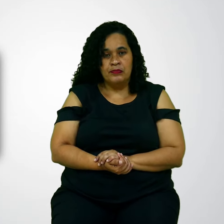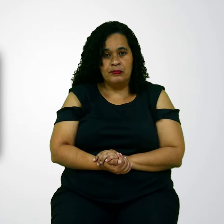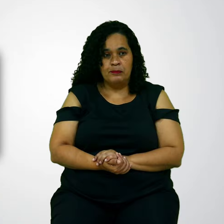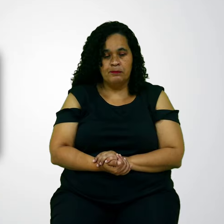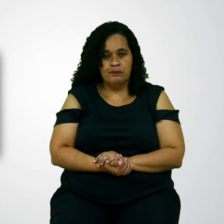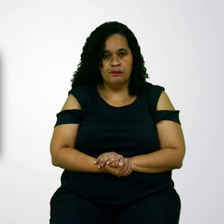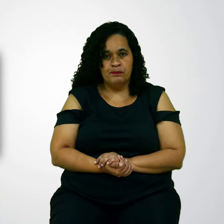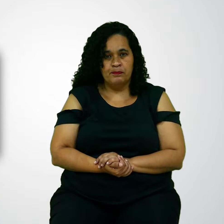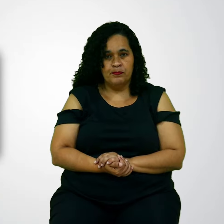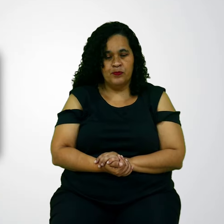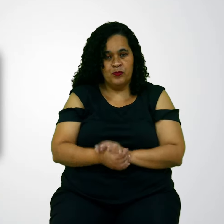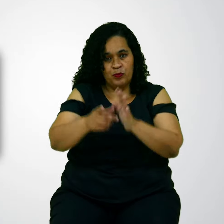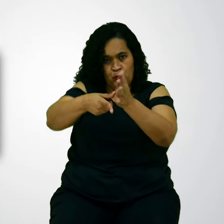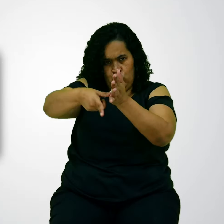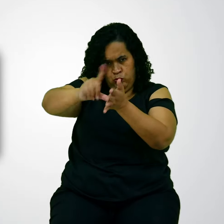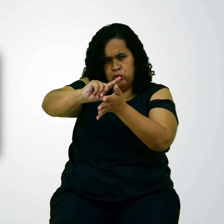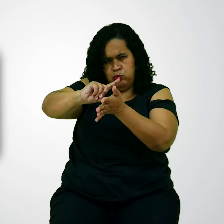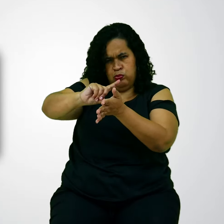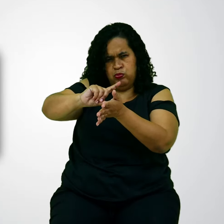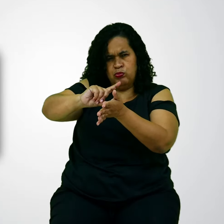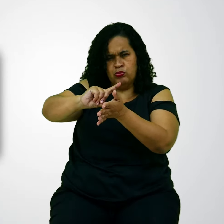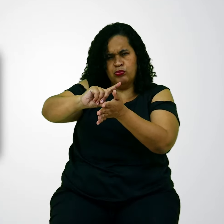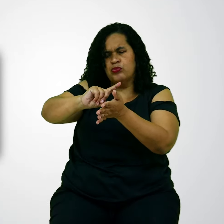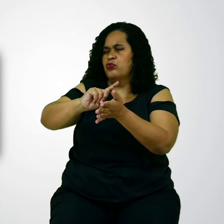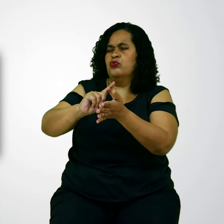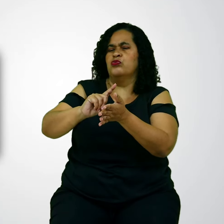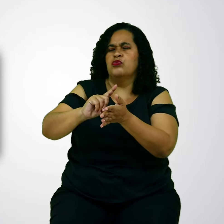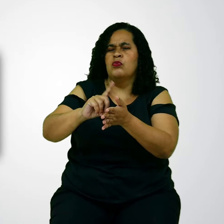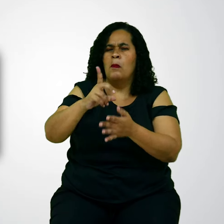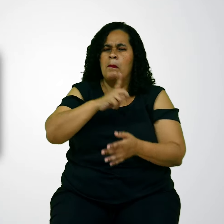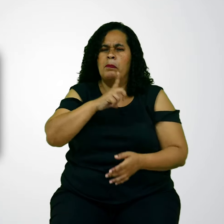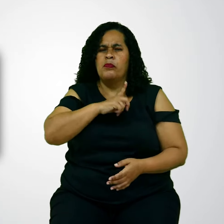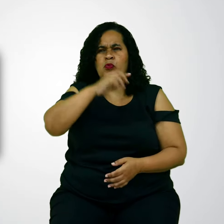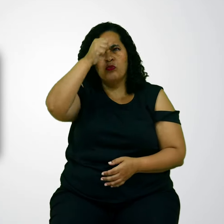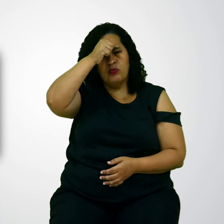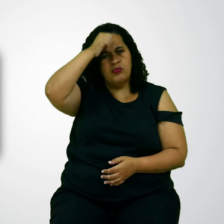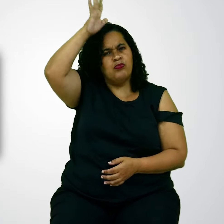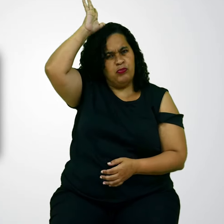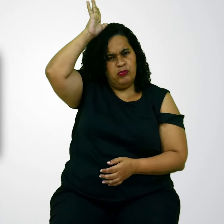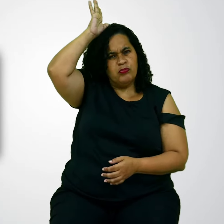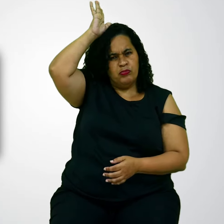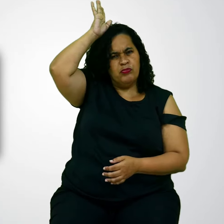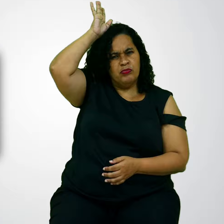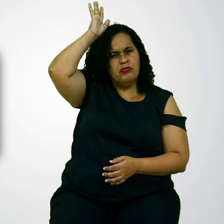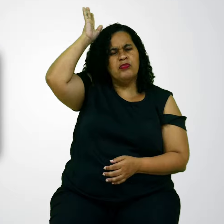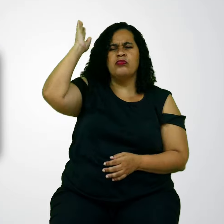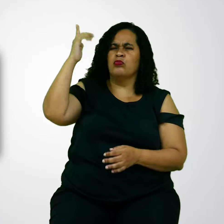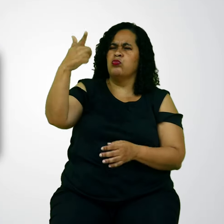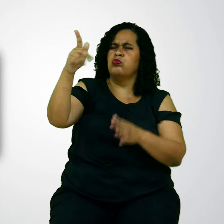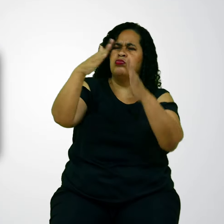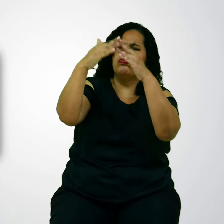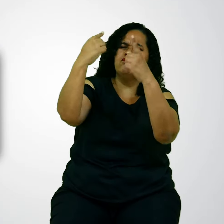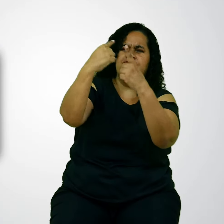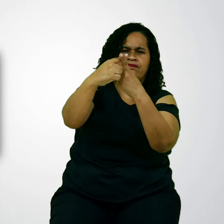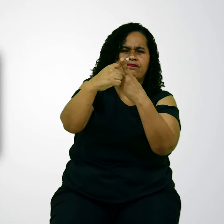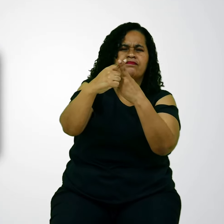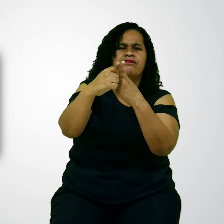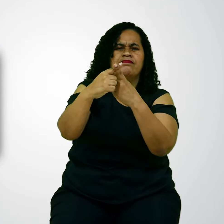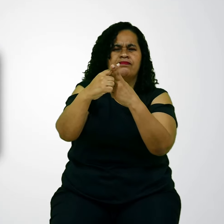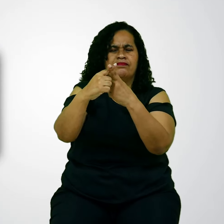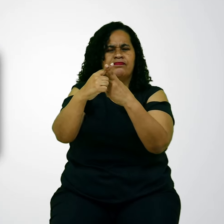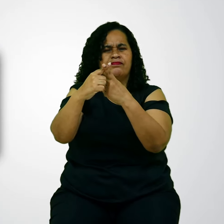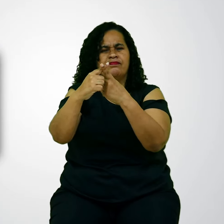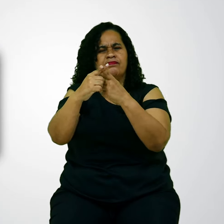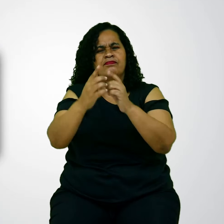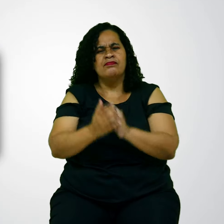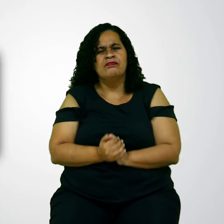antes dos grandes avivamentos, nós temos ali a reforma protestante, depois nós temos a ortodoxia,